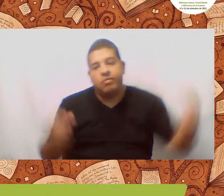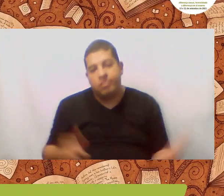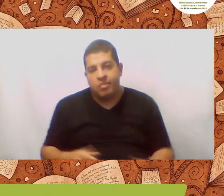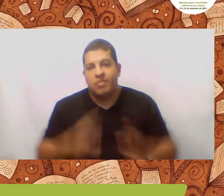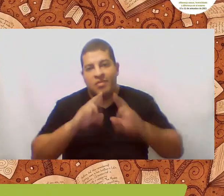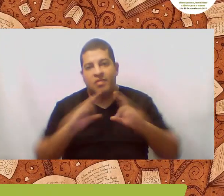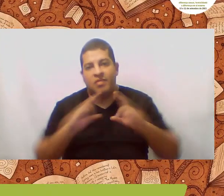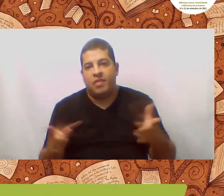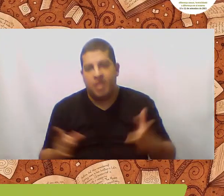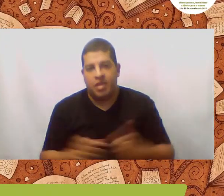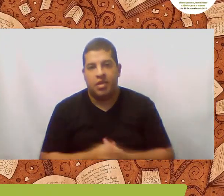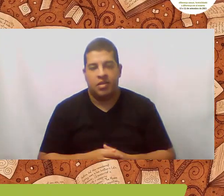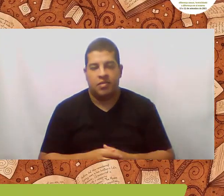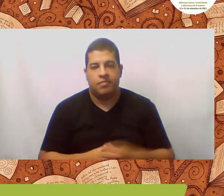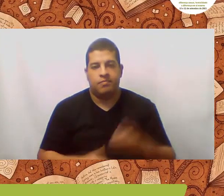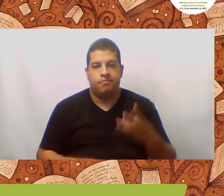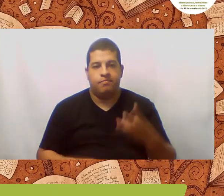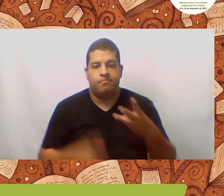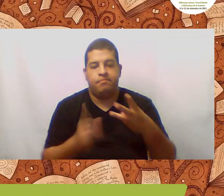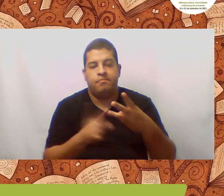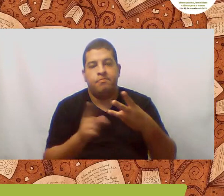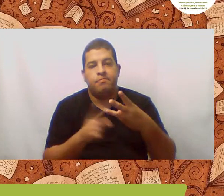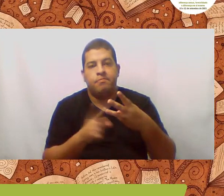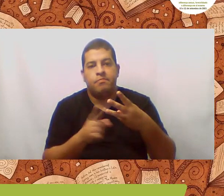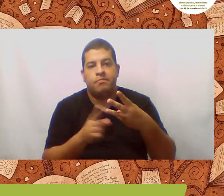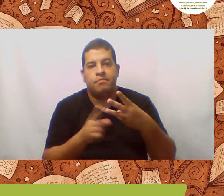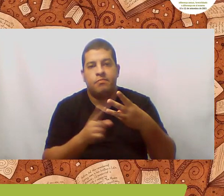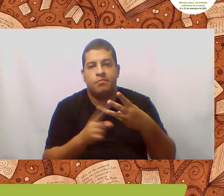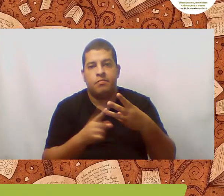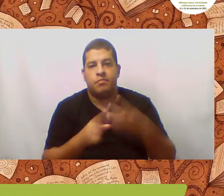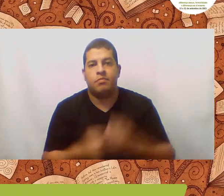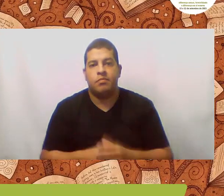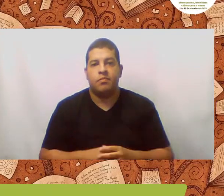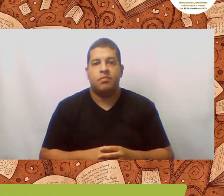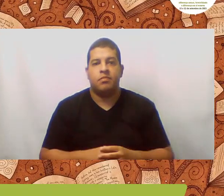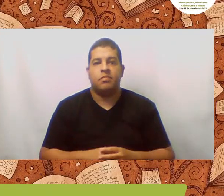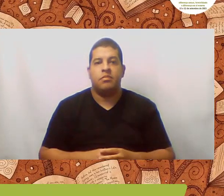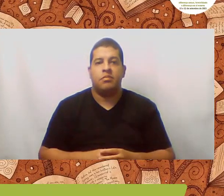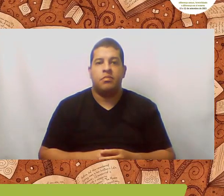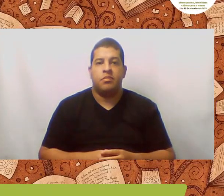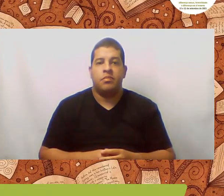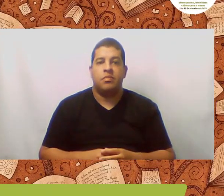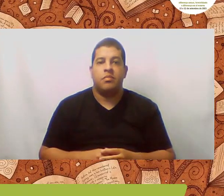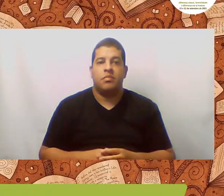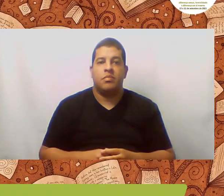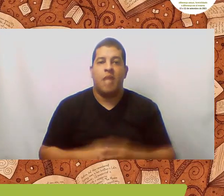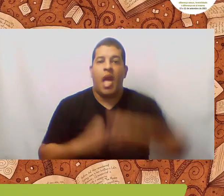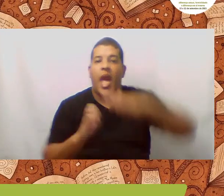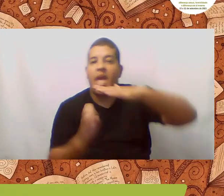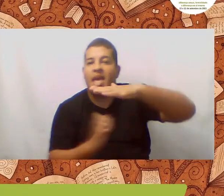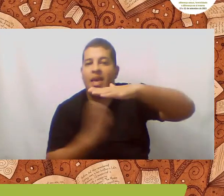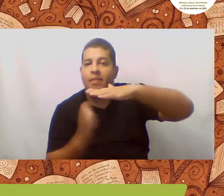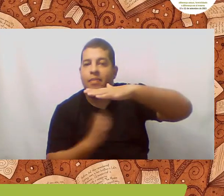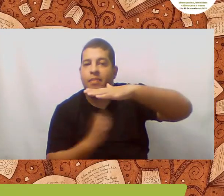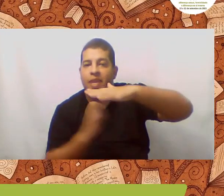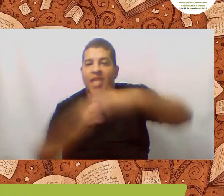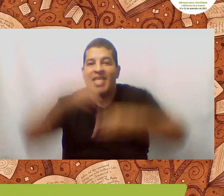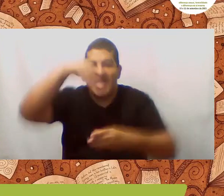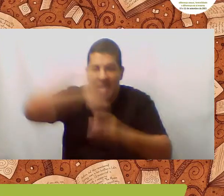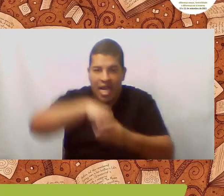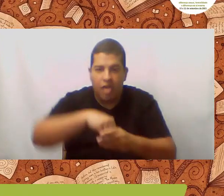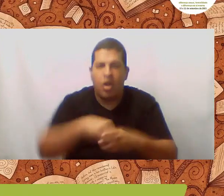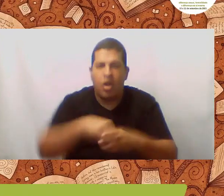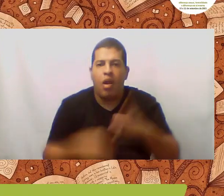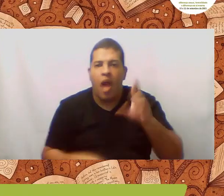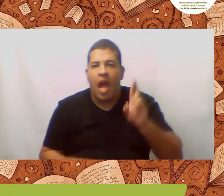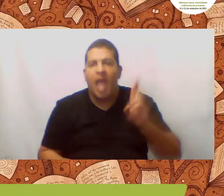Terceiro aspecto, né? Os cargos de direção das empresas ou das